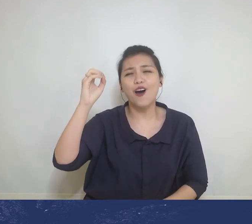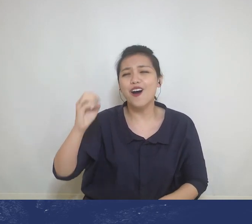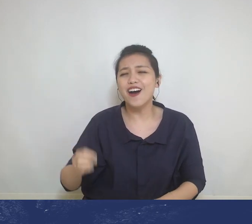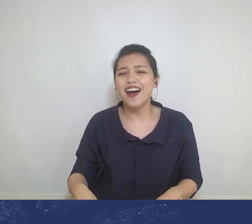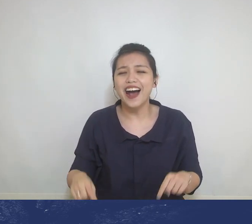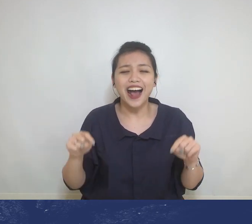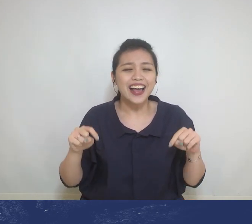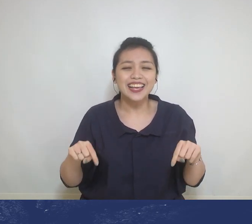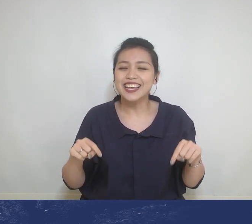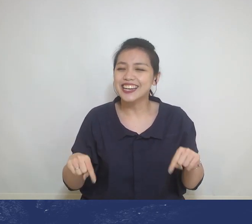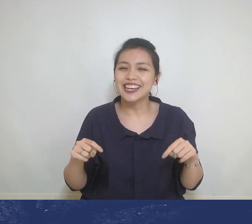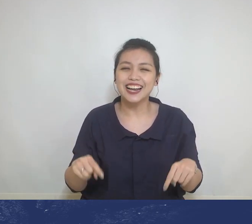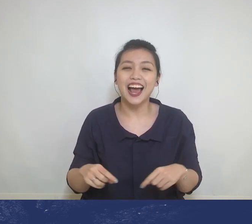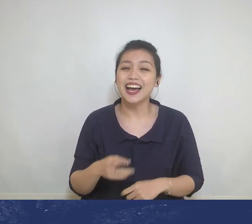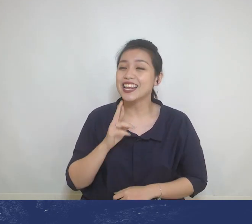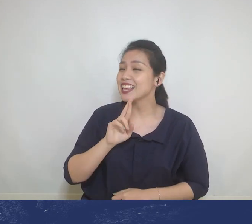Oh,